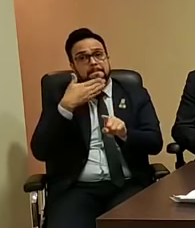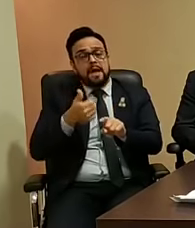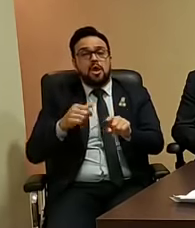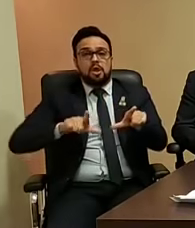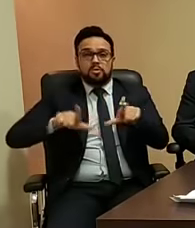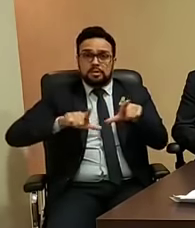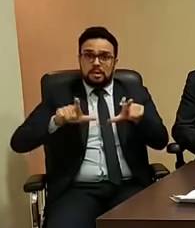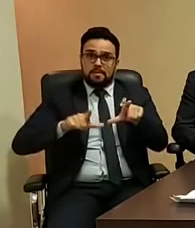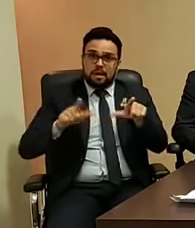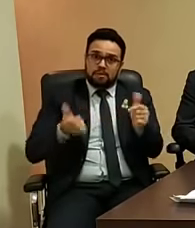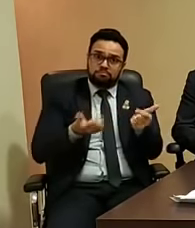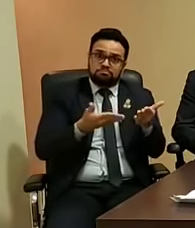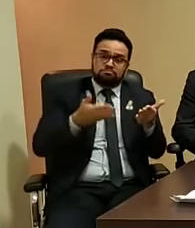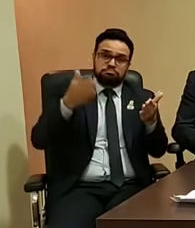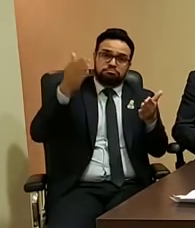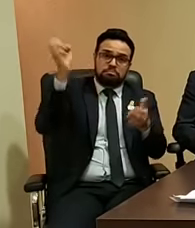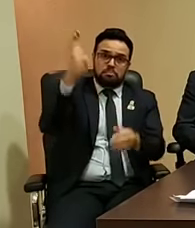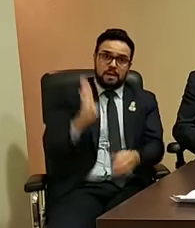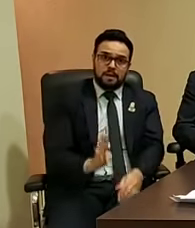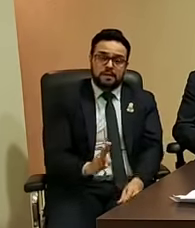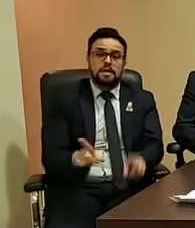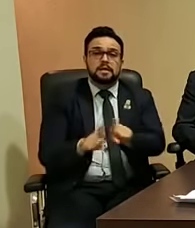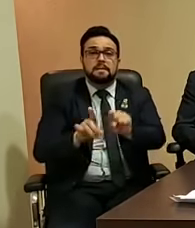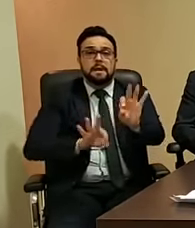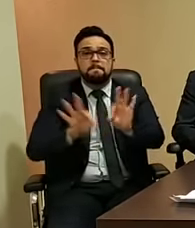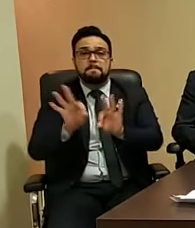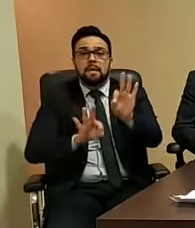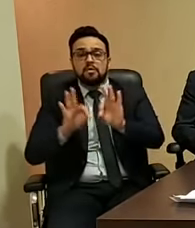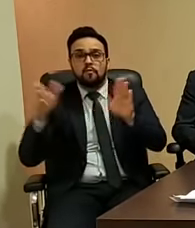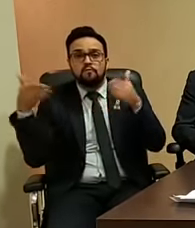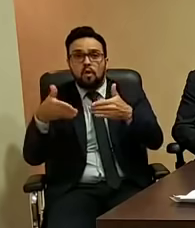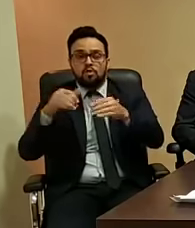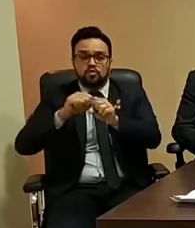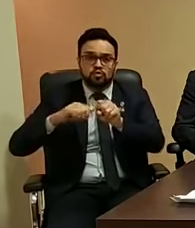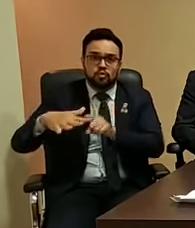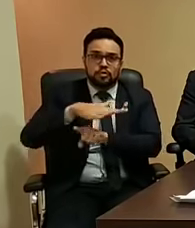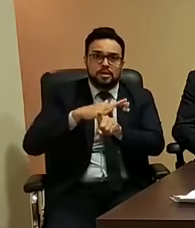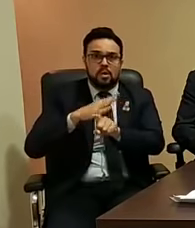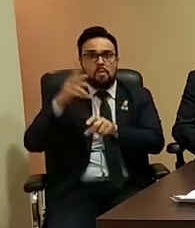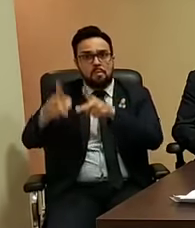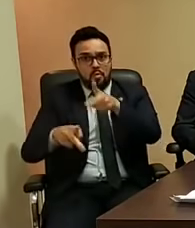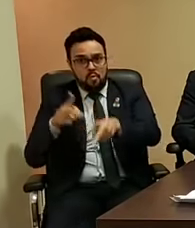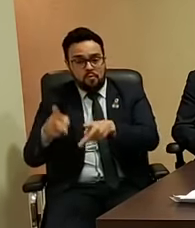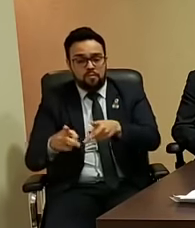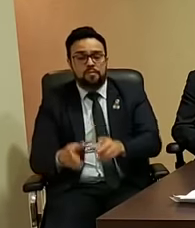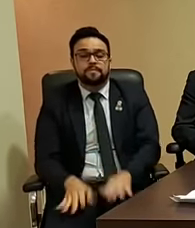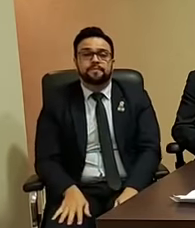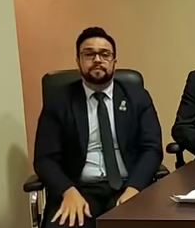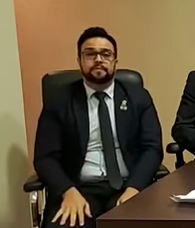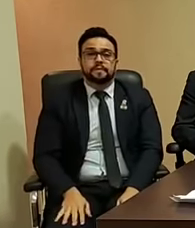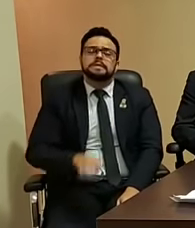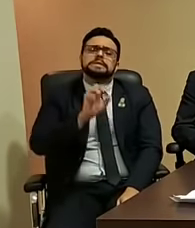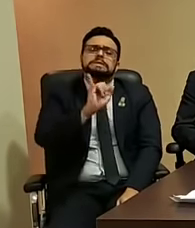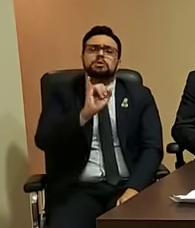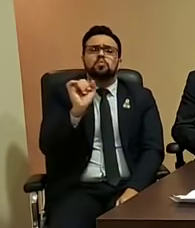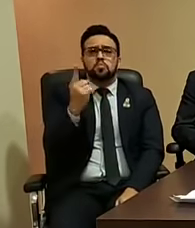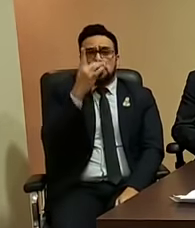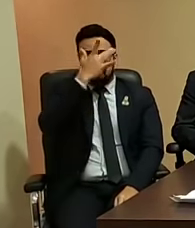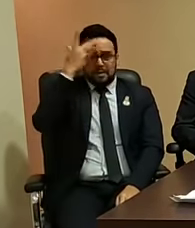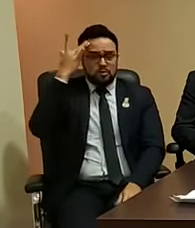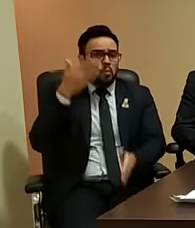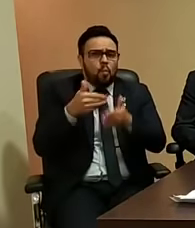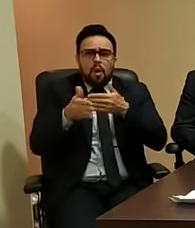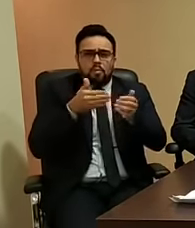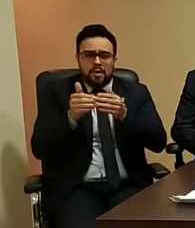governo brasileiro e fazer um plano de negócios focado no social e no povo. Vou tocar só num assunto aqui. Se uma pessoa qualquer do povo